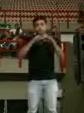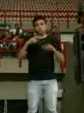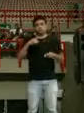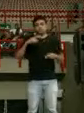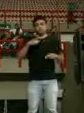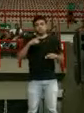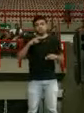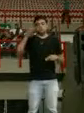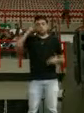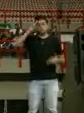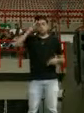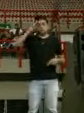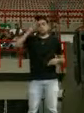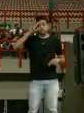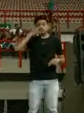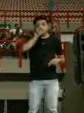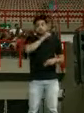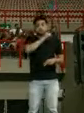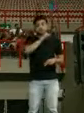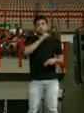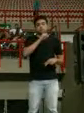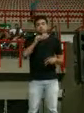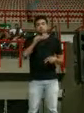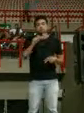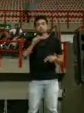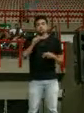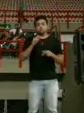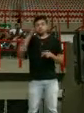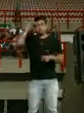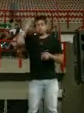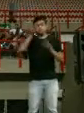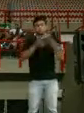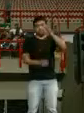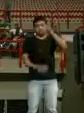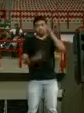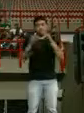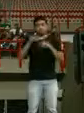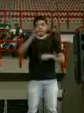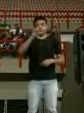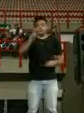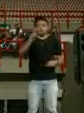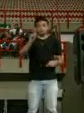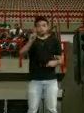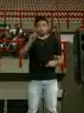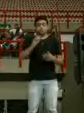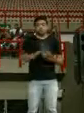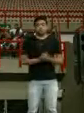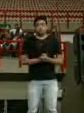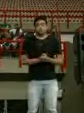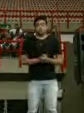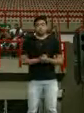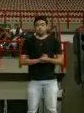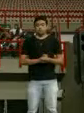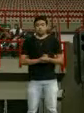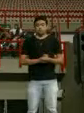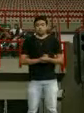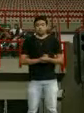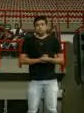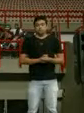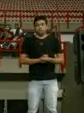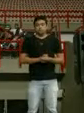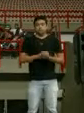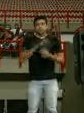vou dar só uma lembrada rápida, jogo rápido, sem esticar muito, sobre logaritmo. Me ajudem aqui, vocês que sabem